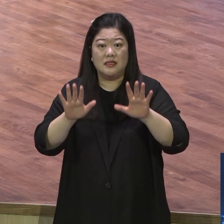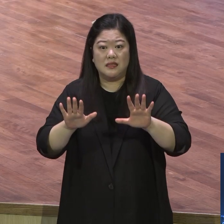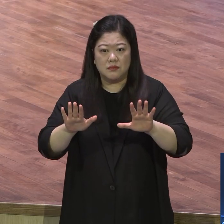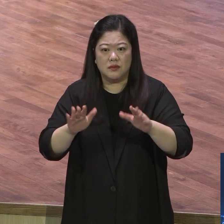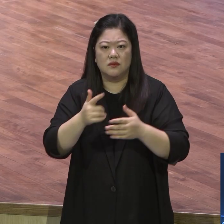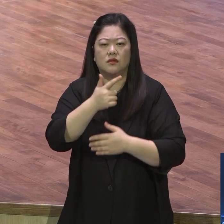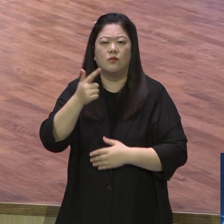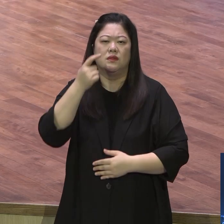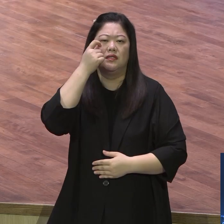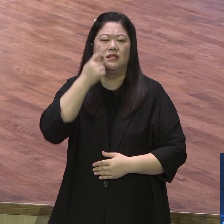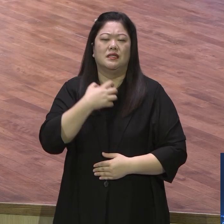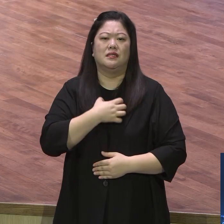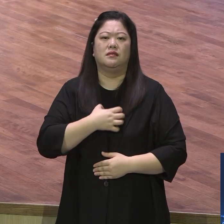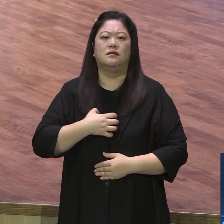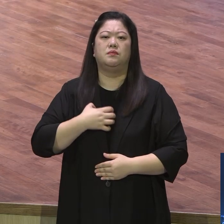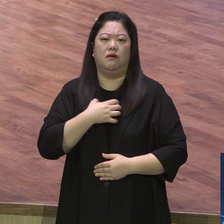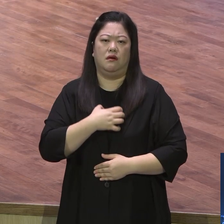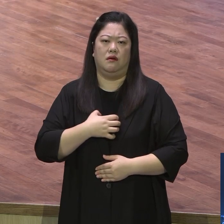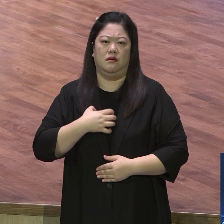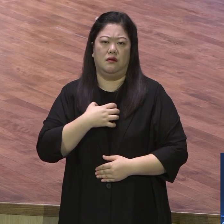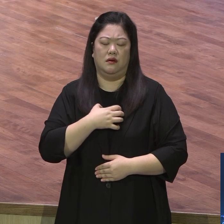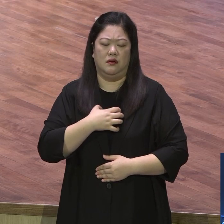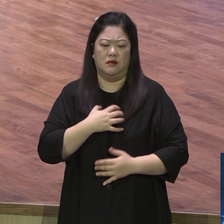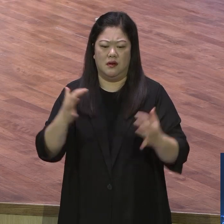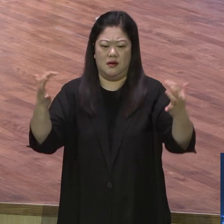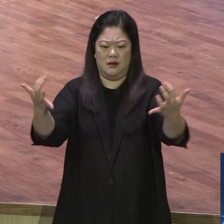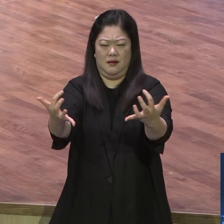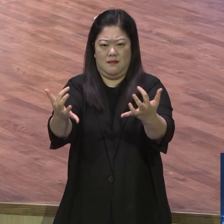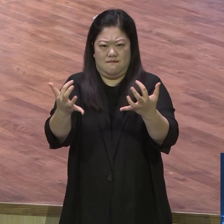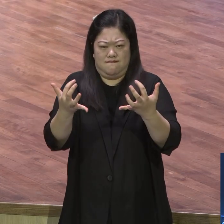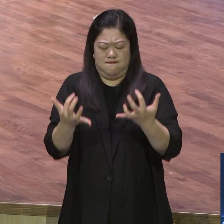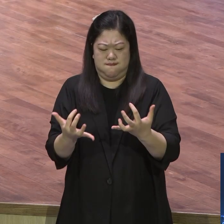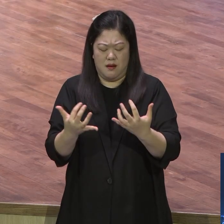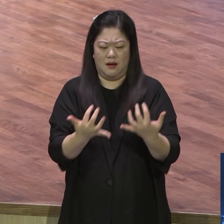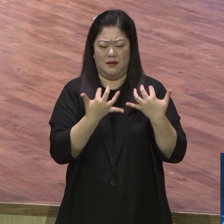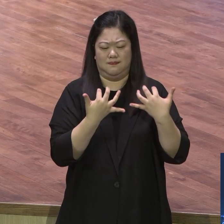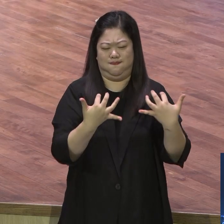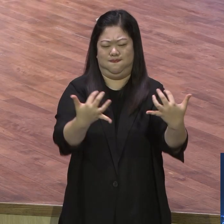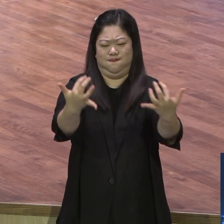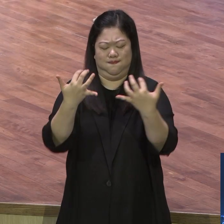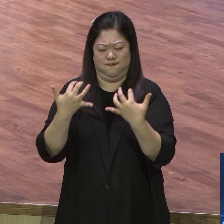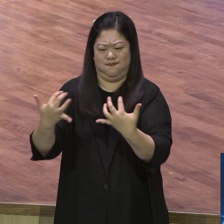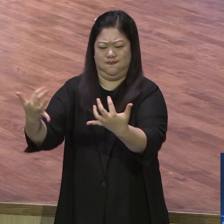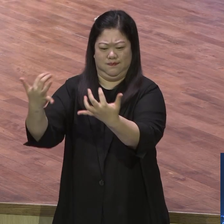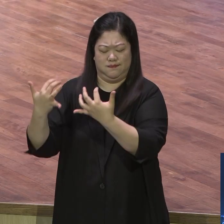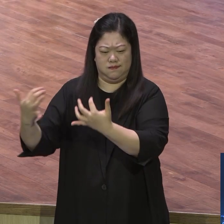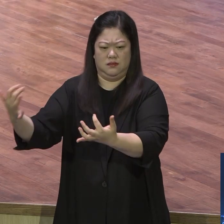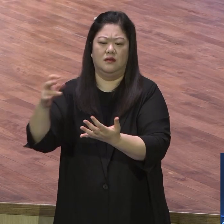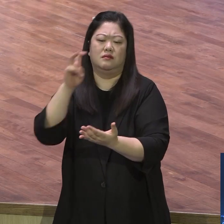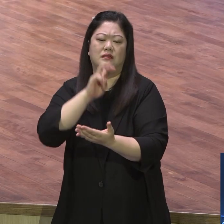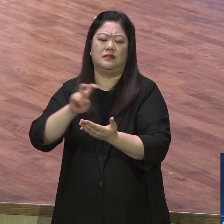가득 차서 함께 예배드리면서 하늘을 찬양했는데